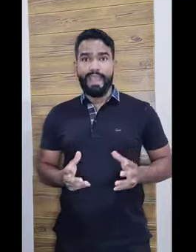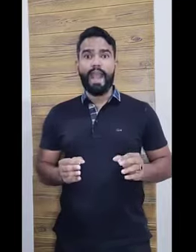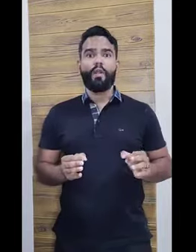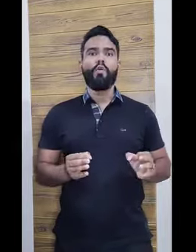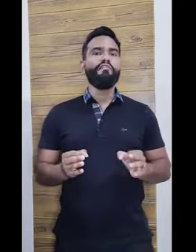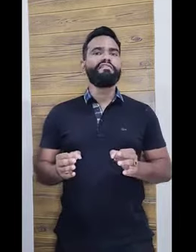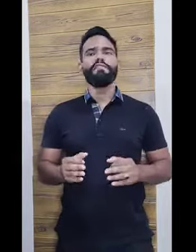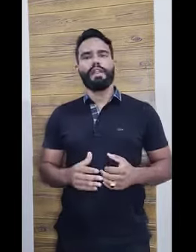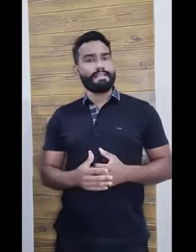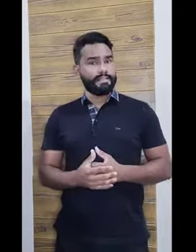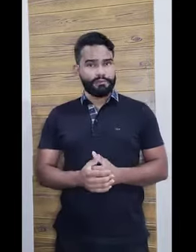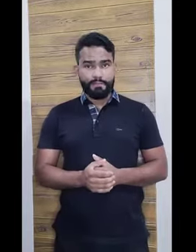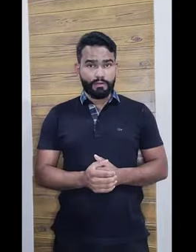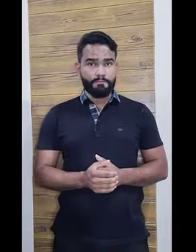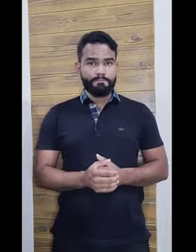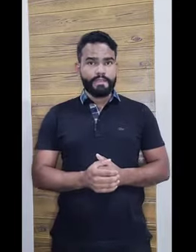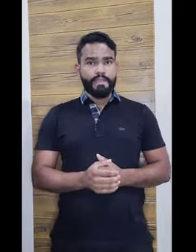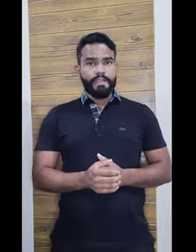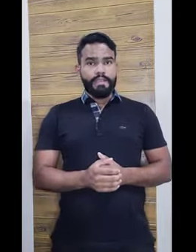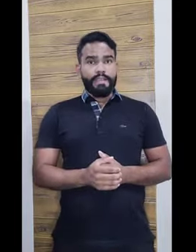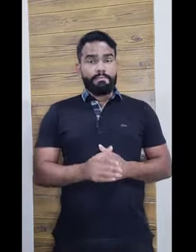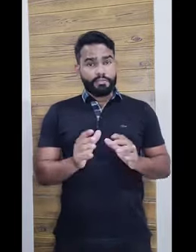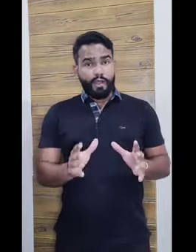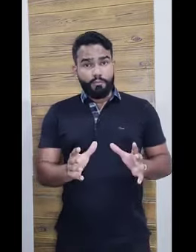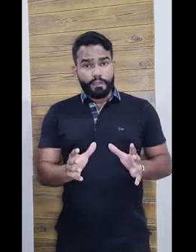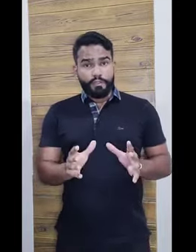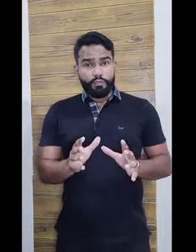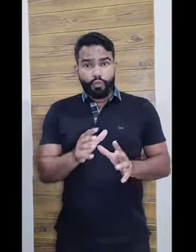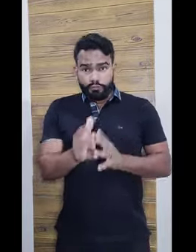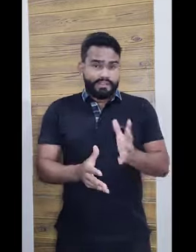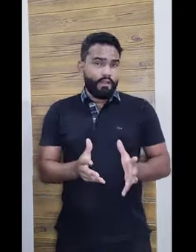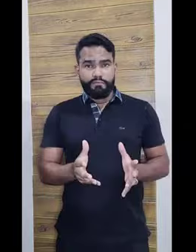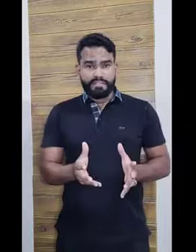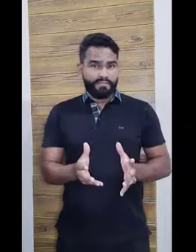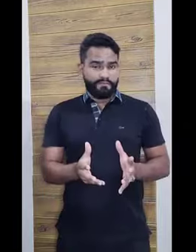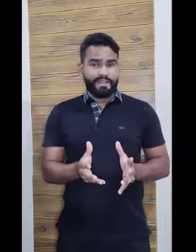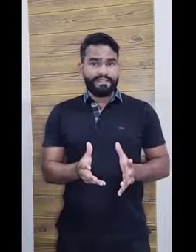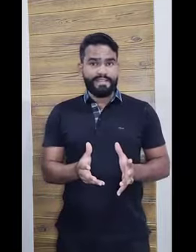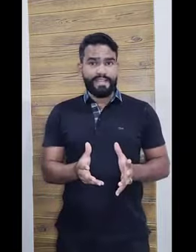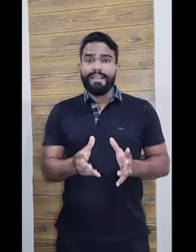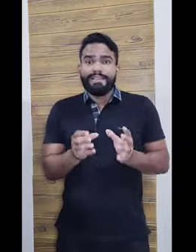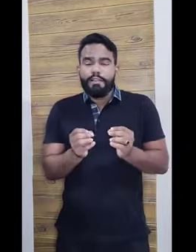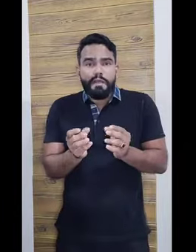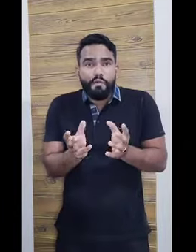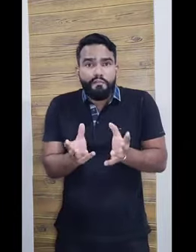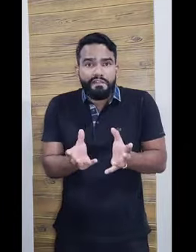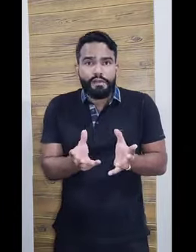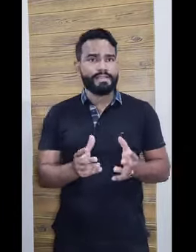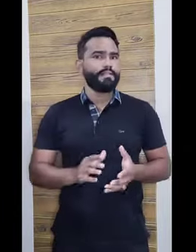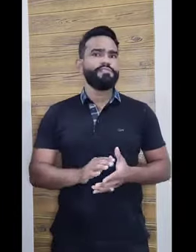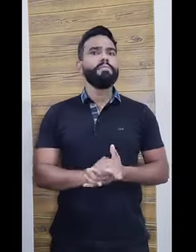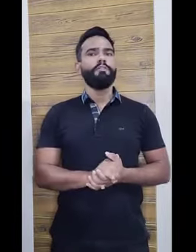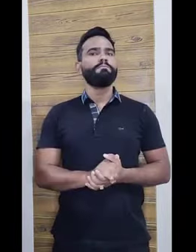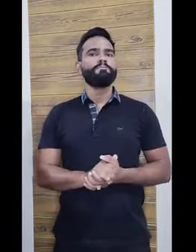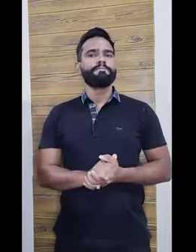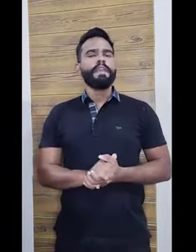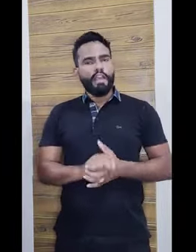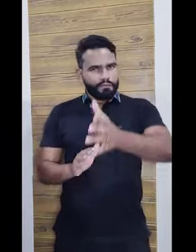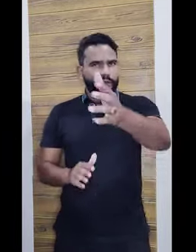a configuração da mão. Pessoal, todo sinal que vocês vão fazer, ele tem uma configuração de mão. Eu vou dar um